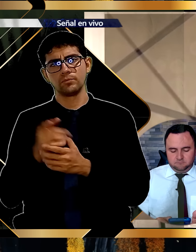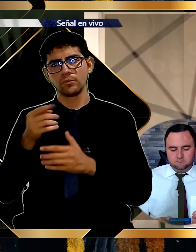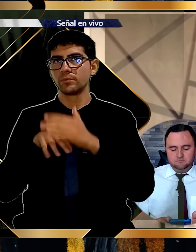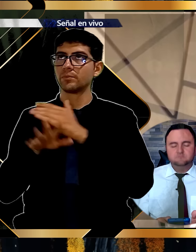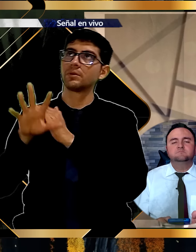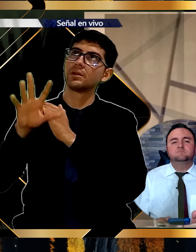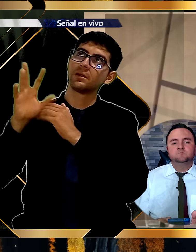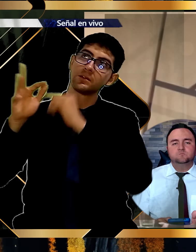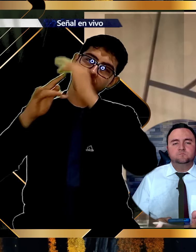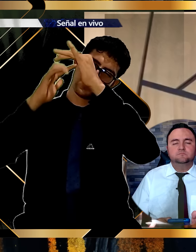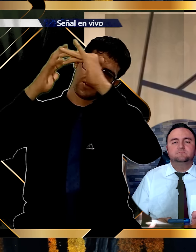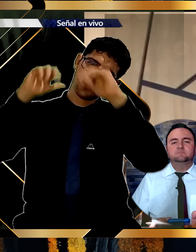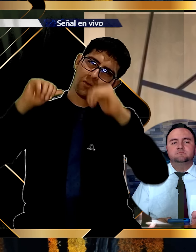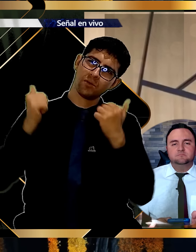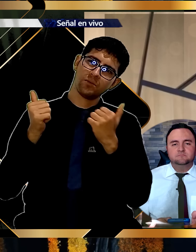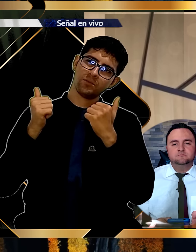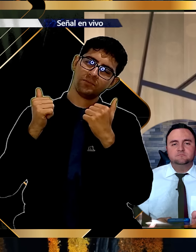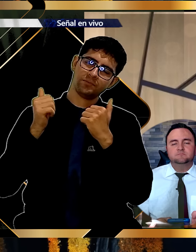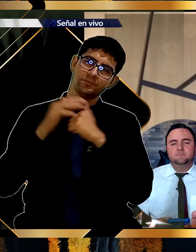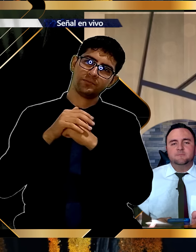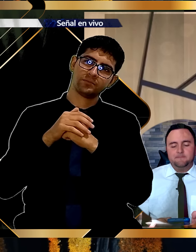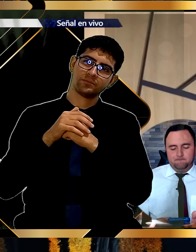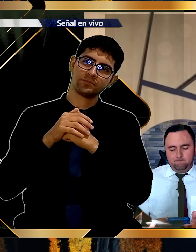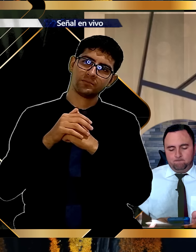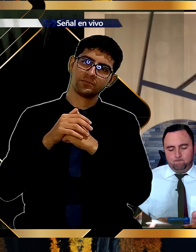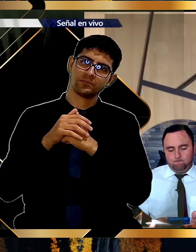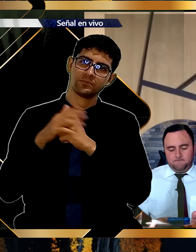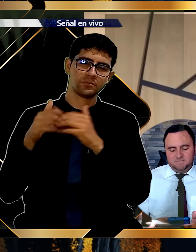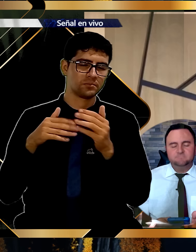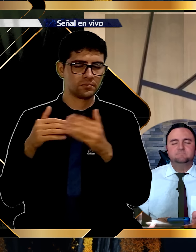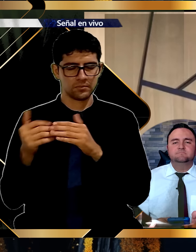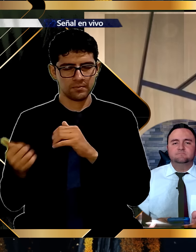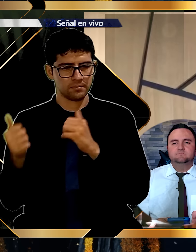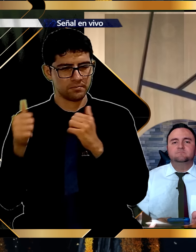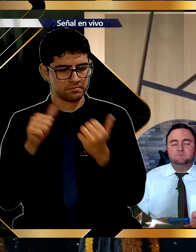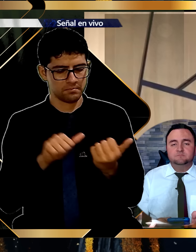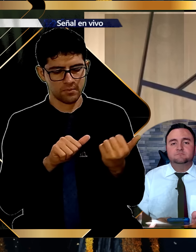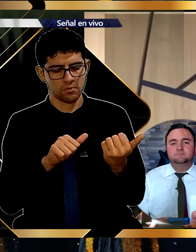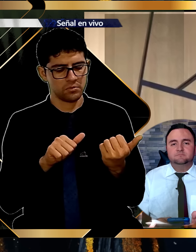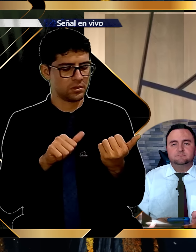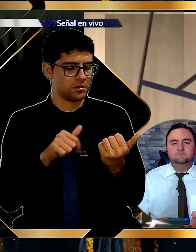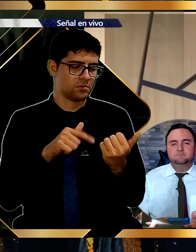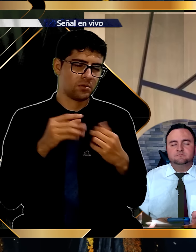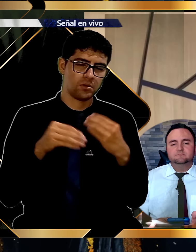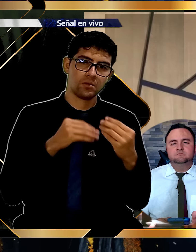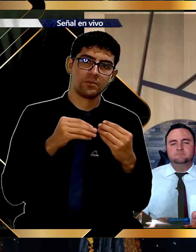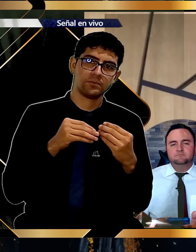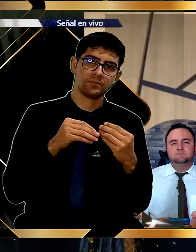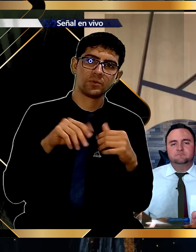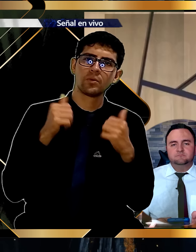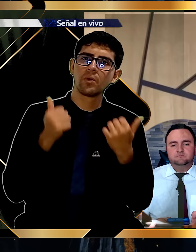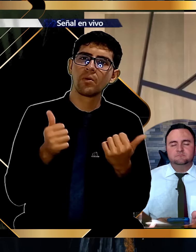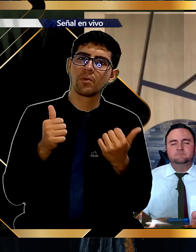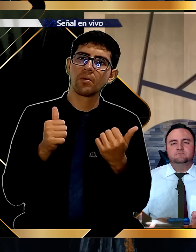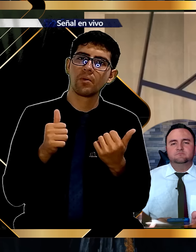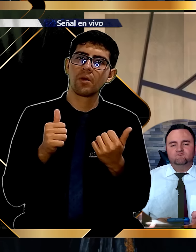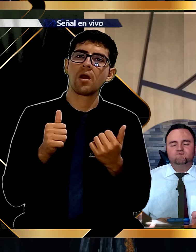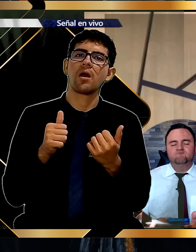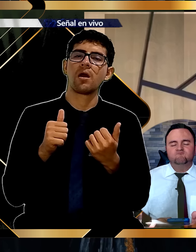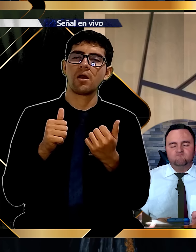Nunca, no importa que te bautices, que hagas lo que tú quieras. La única razón por la que tú entras al cielo es porque tú estás disfrazado de Jesús.